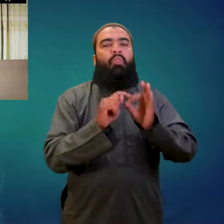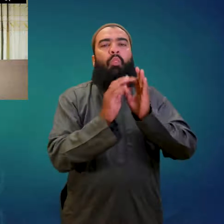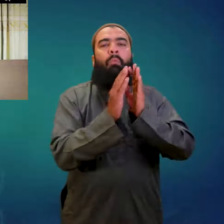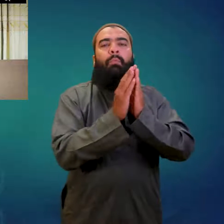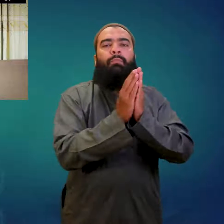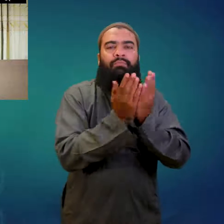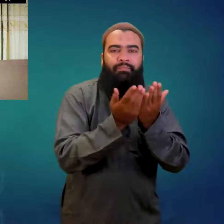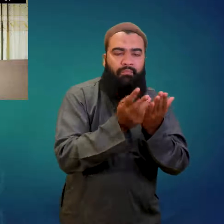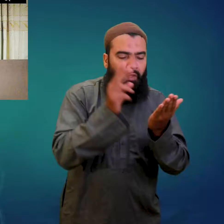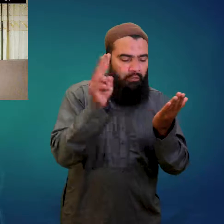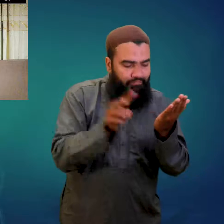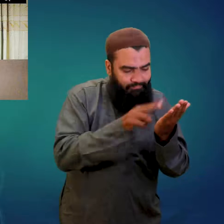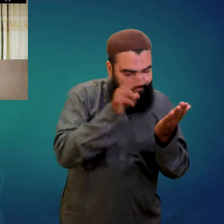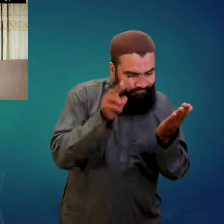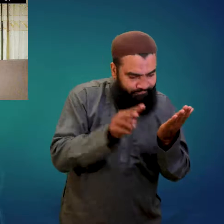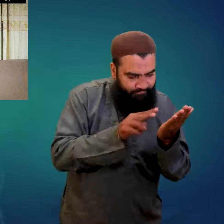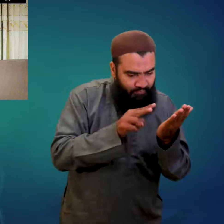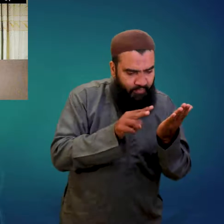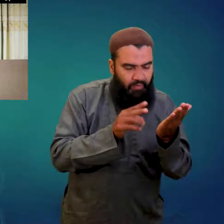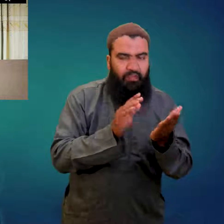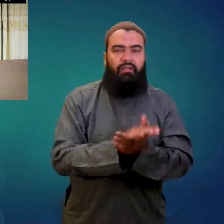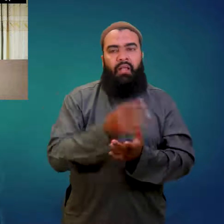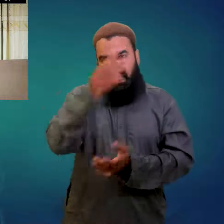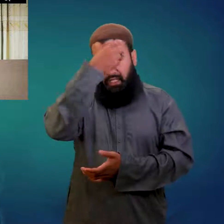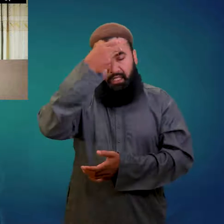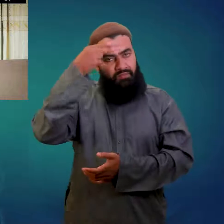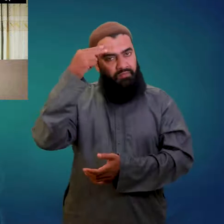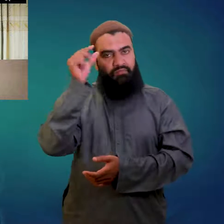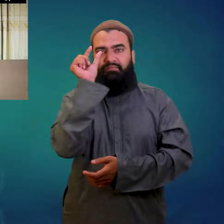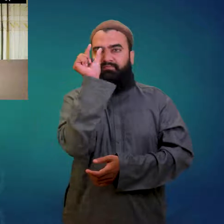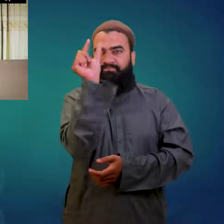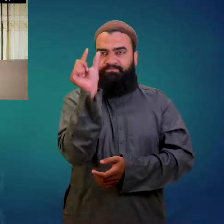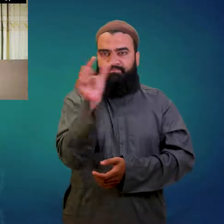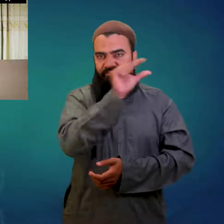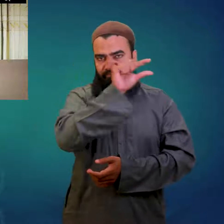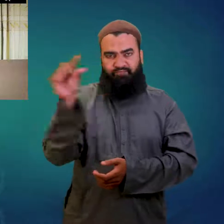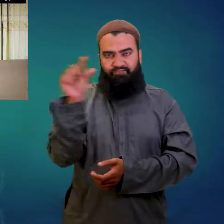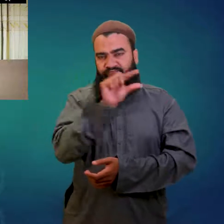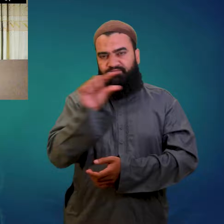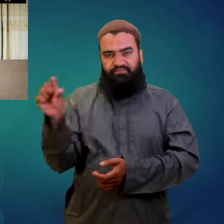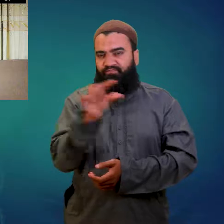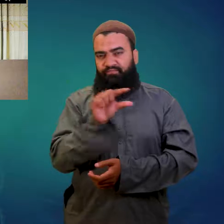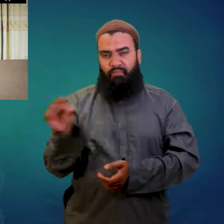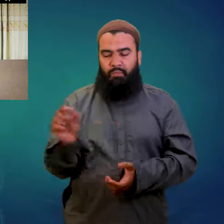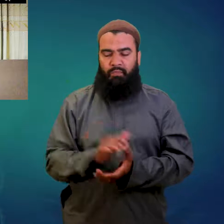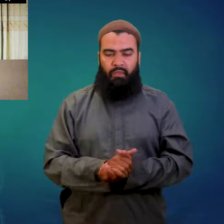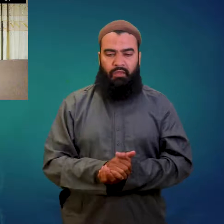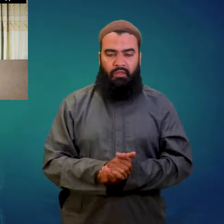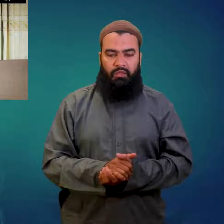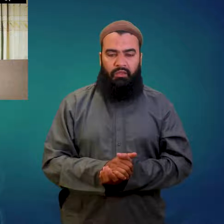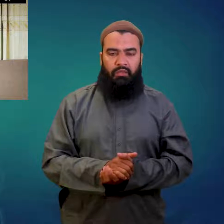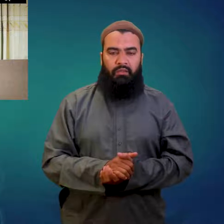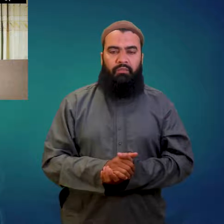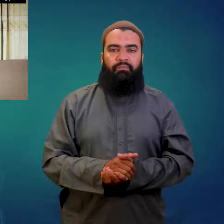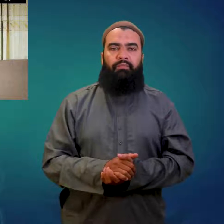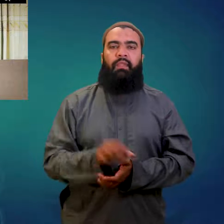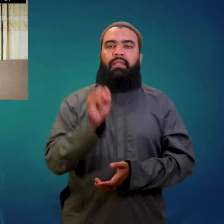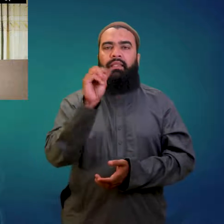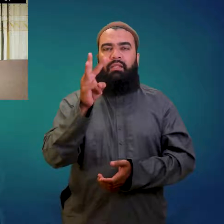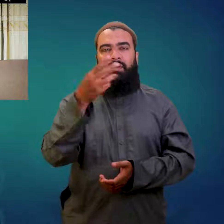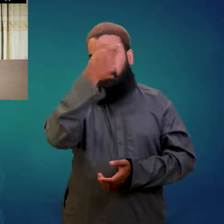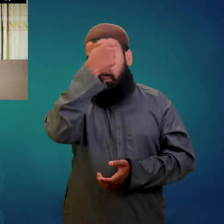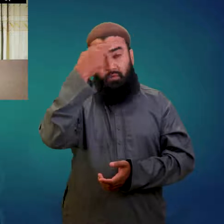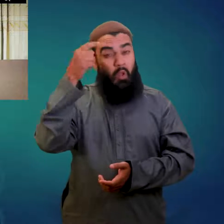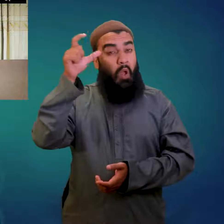3 مرتبہ اعوذ باللہ السمیع العلیم من الشیطان الرجیم، اور اس کے بعد 1